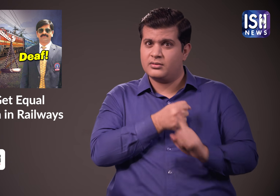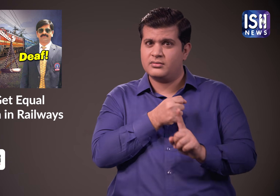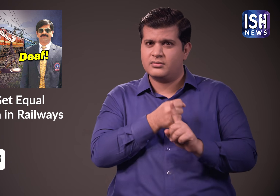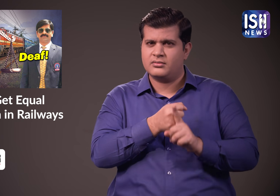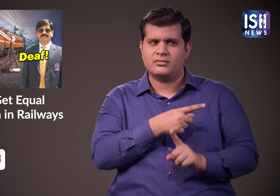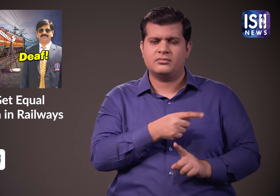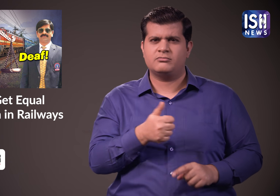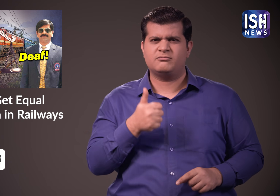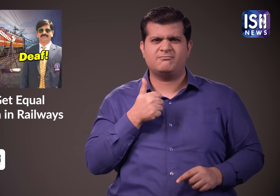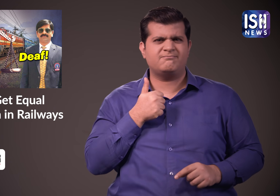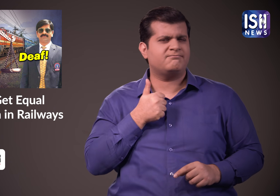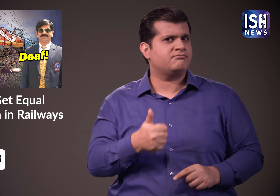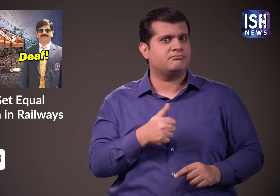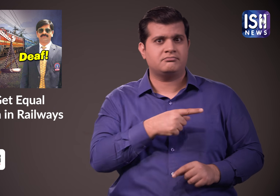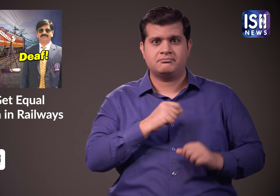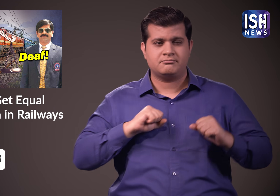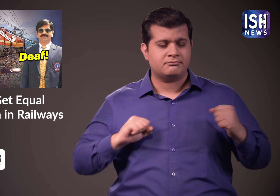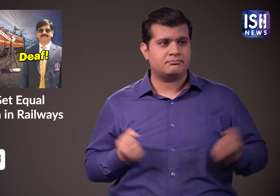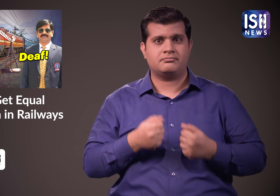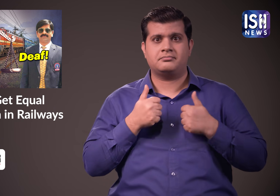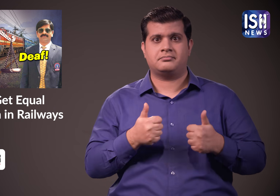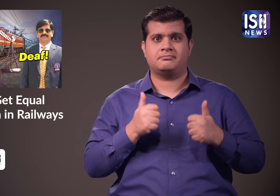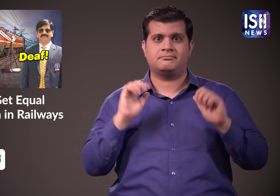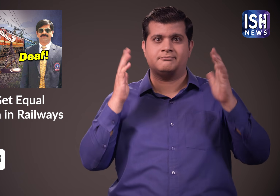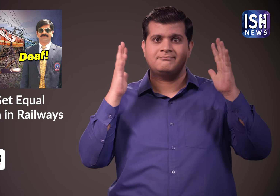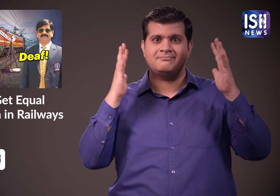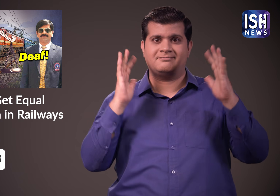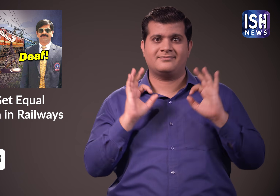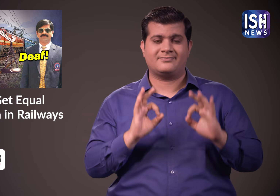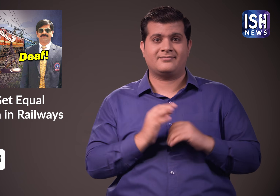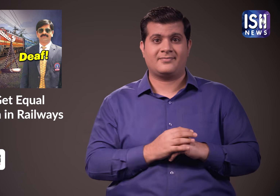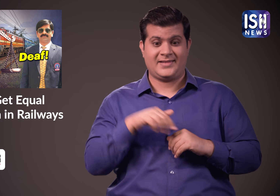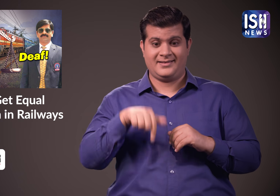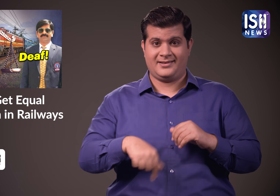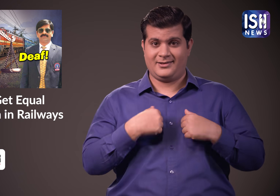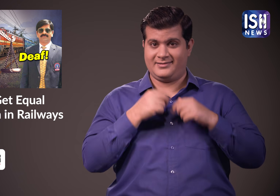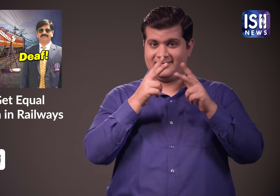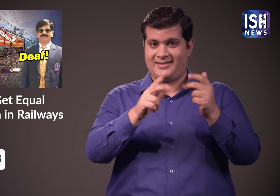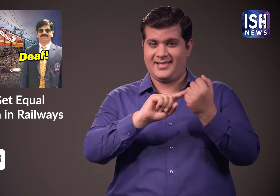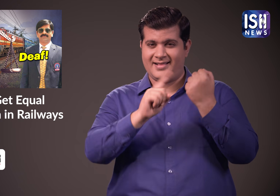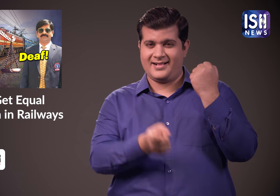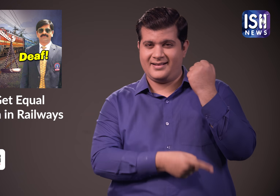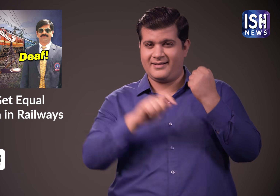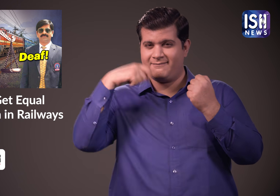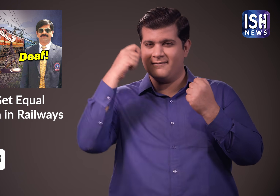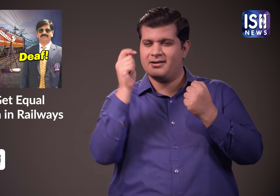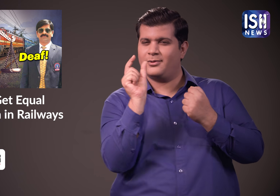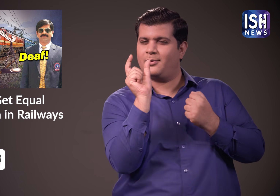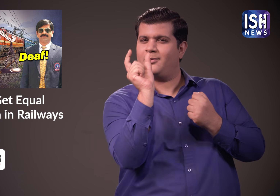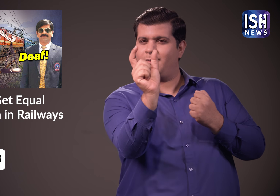कि वर्मा हमेशा समुदाई के अधिकारों के लिए लड़ते रहे है अब अंत में हमारे पास आपको